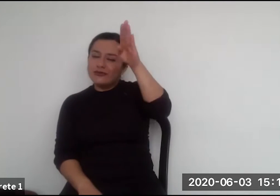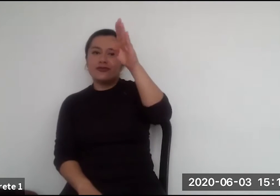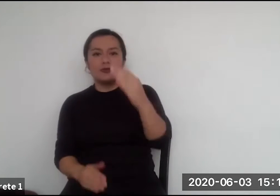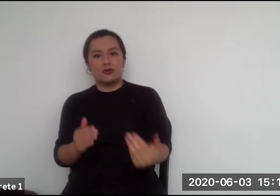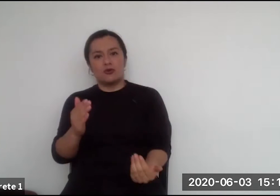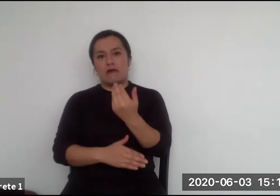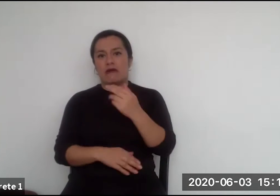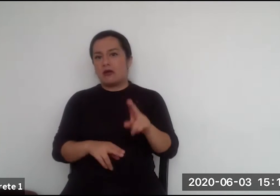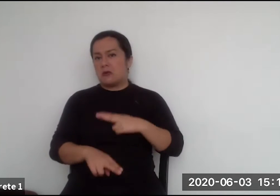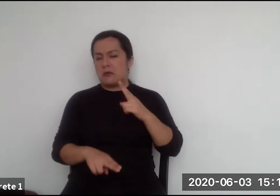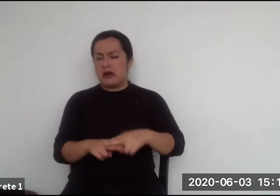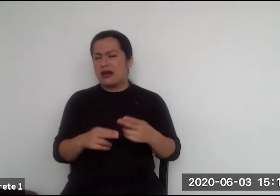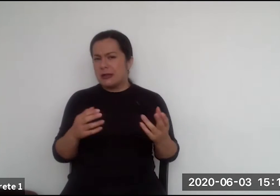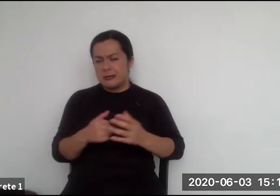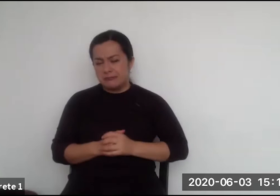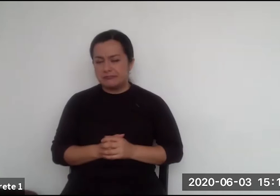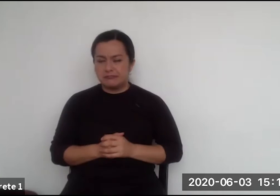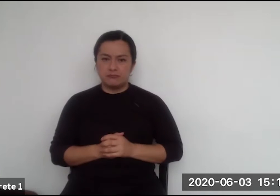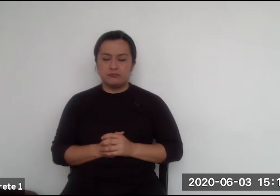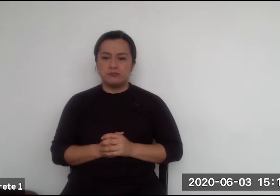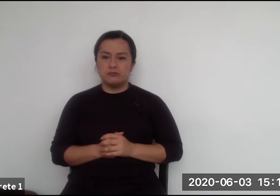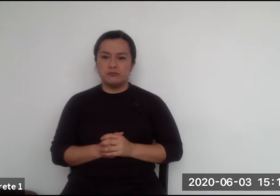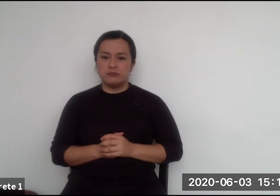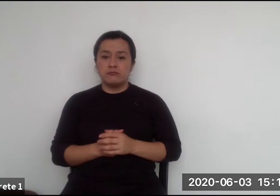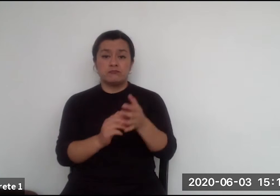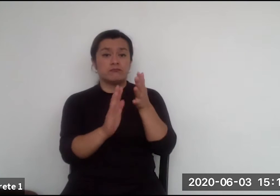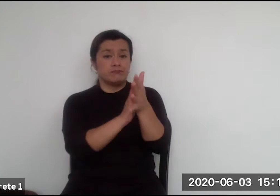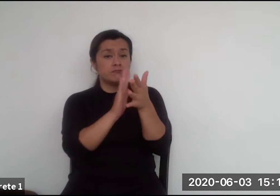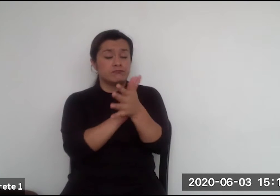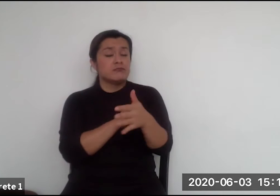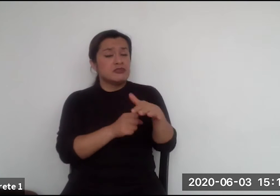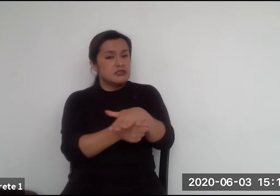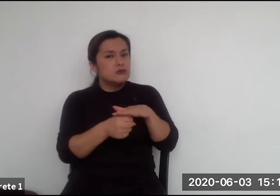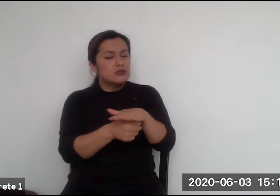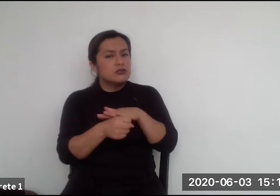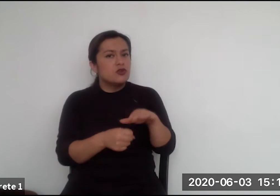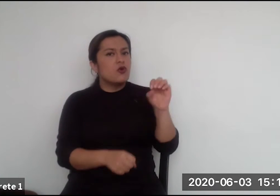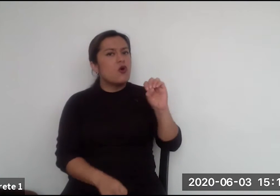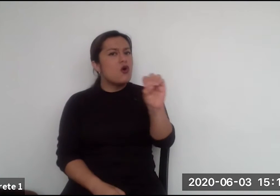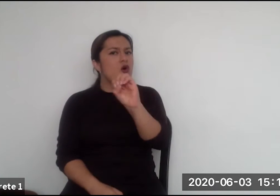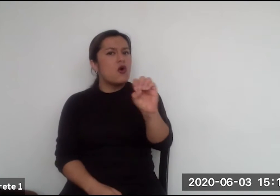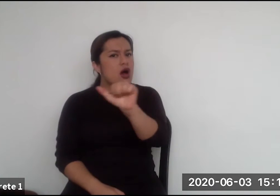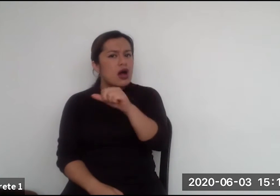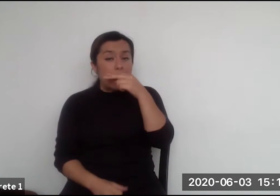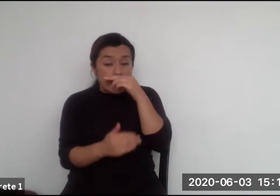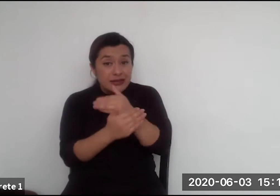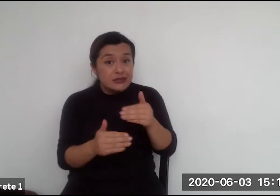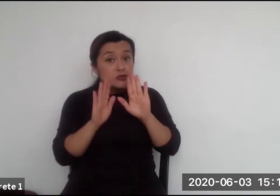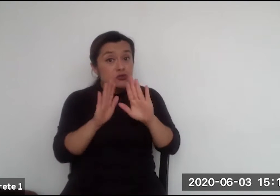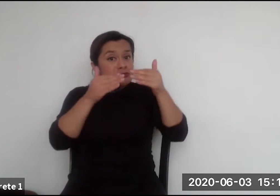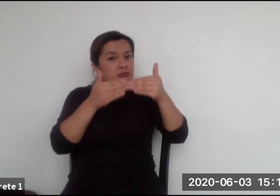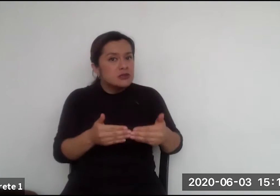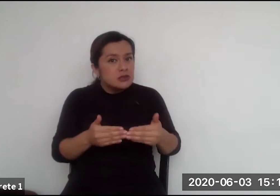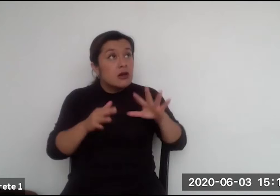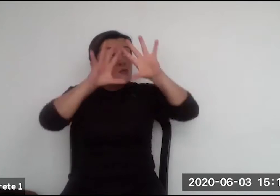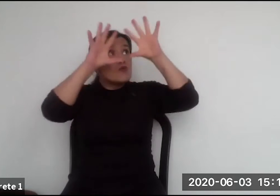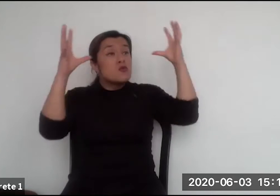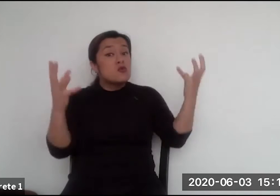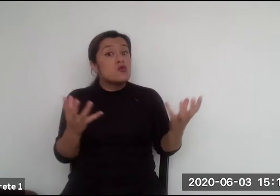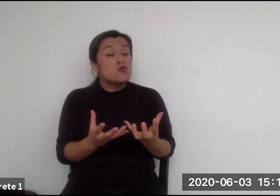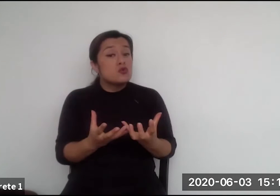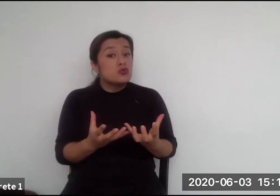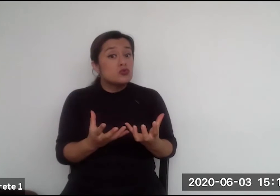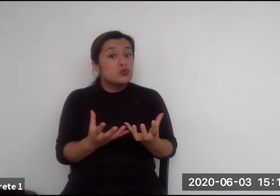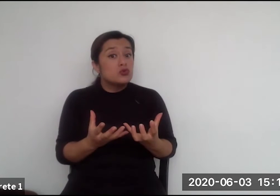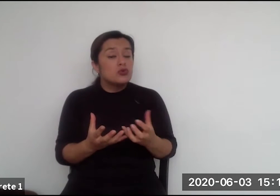por ejemplo, de situaciones de niños y niñas en el mundo con discapacidad, ¿sí? 93 millones